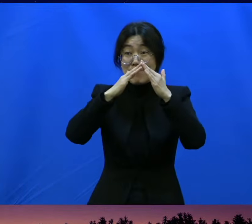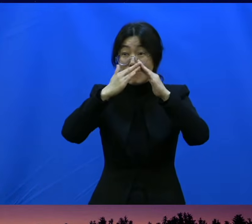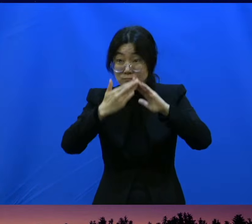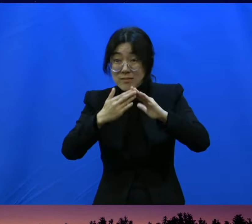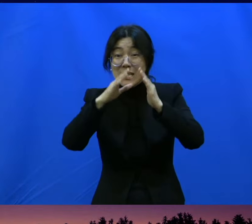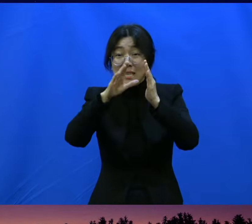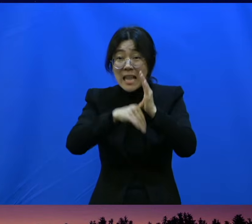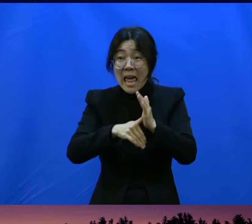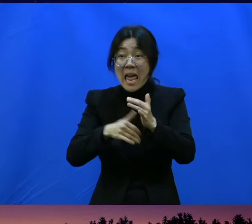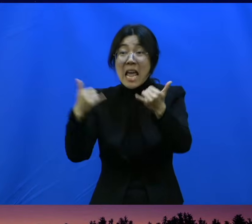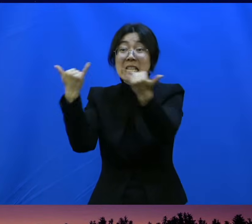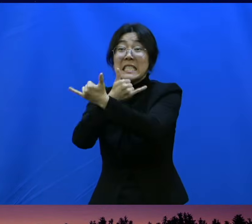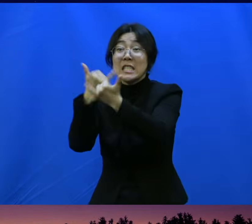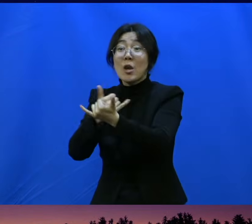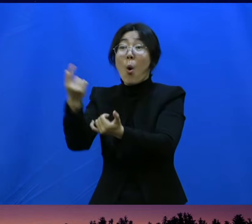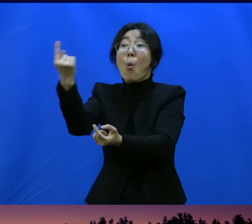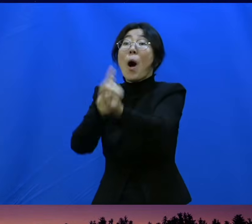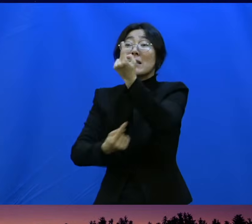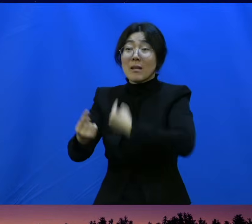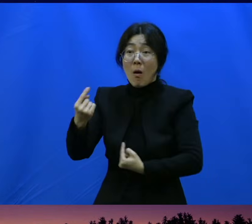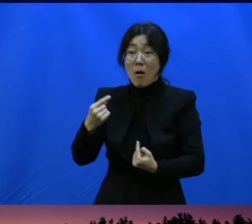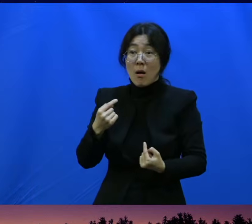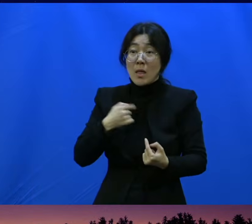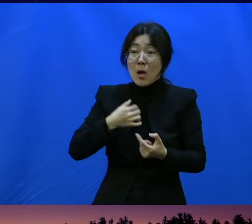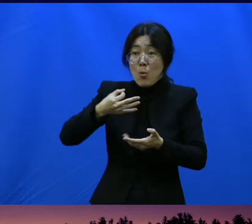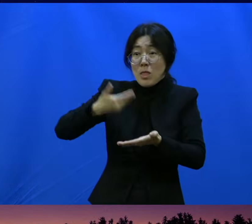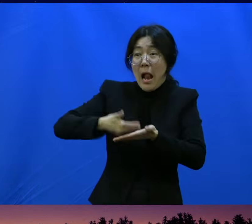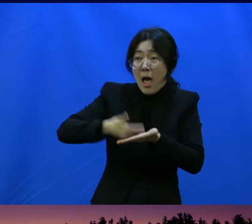빈대같이 막 왔다 뭐 이러면 얼마나 힘들어요, 여러분.